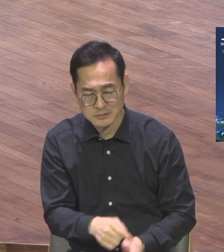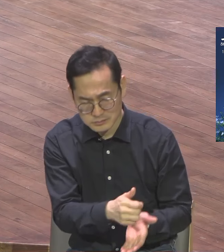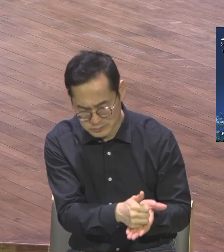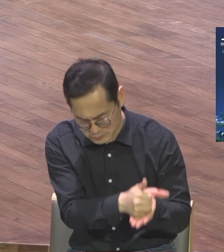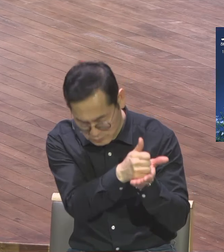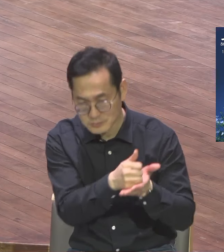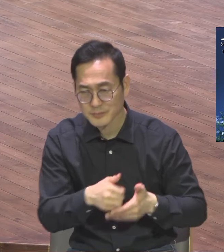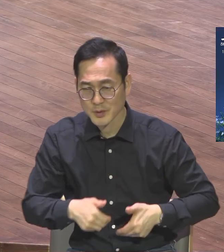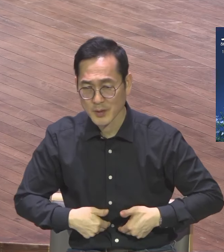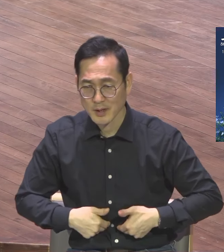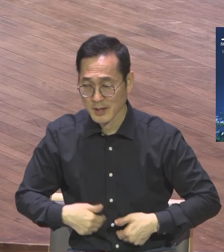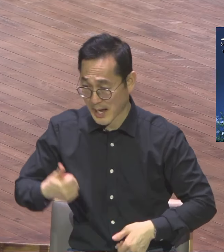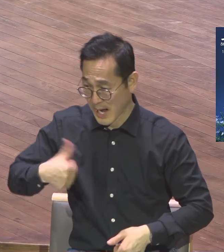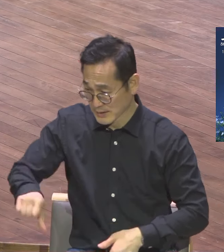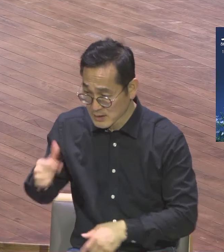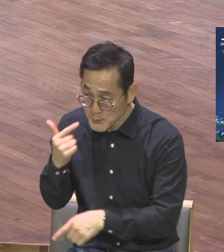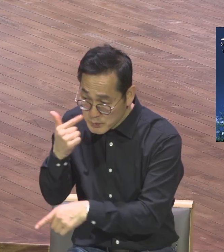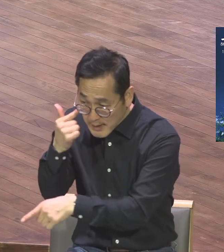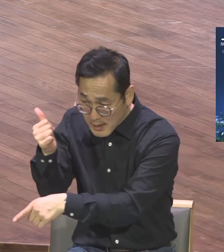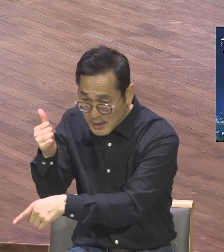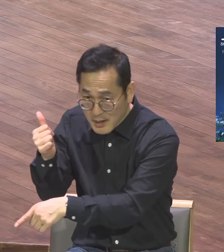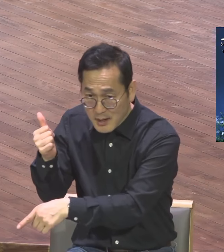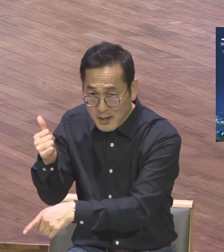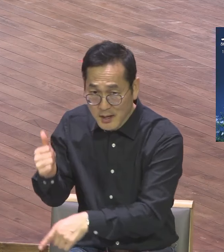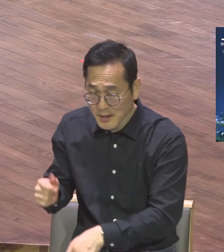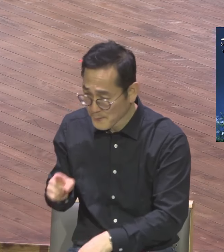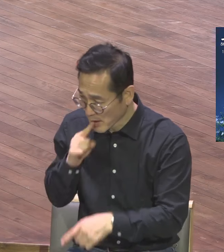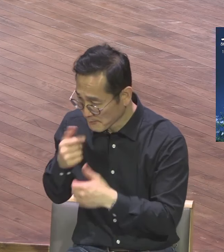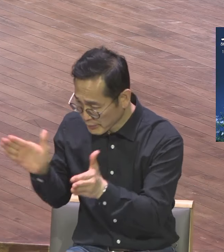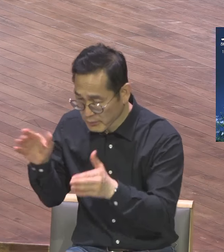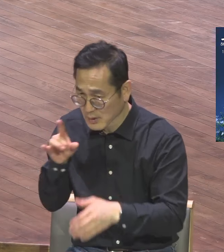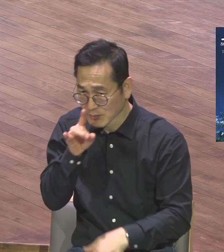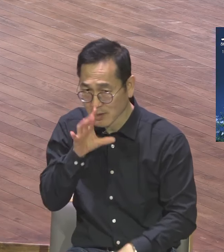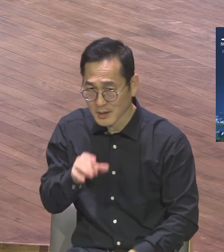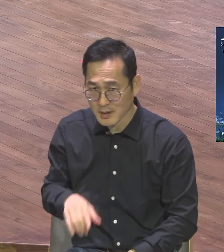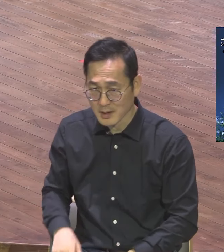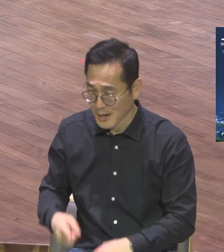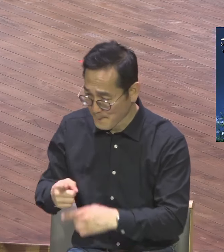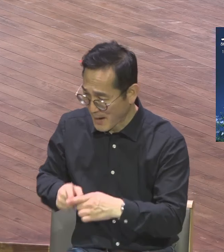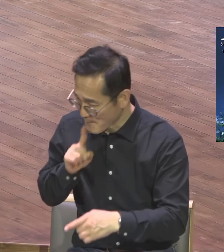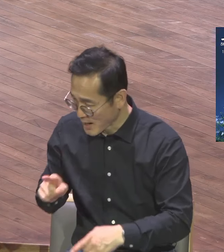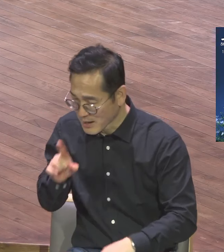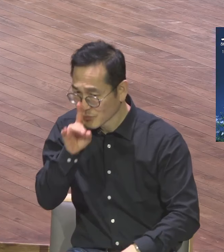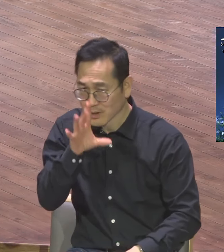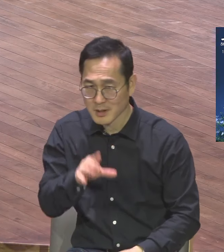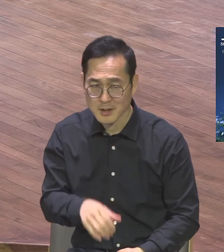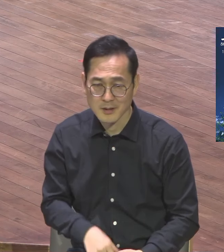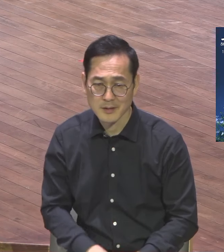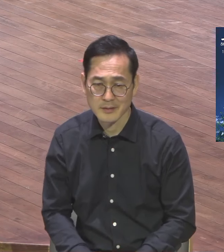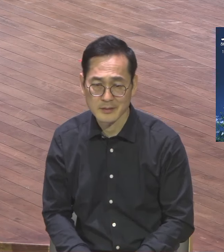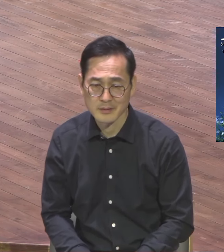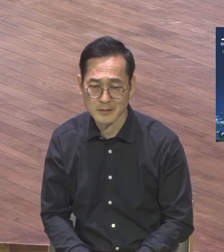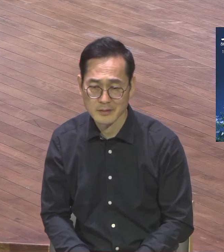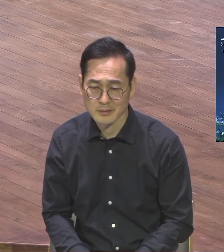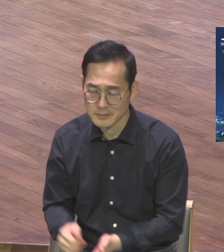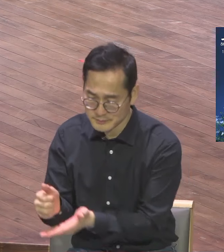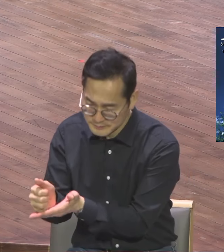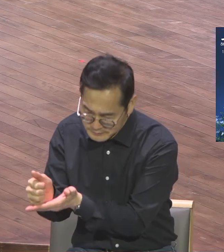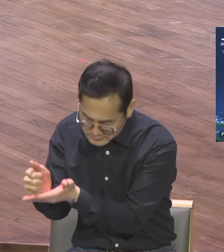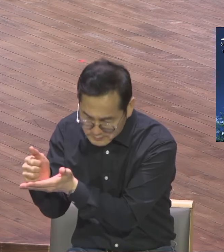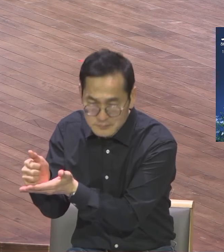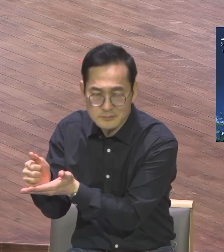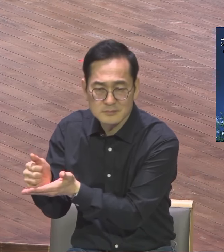여러분 자녀가 목사가 됐다, 반말해도 안 돼요. 아시겠어요? 그렇게 모셔야 돼요.